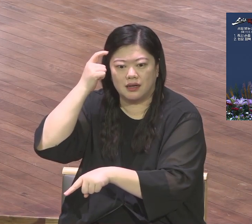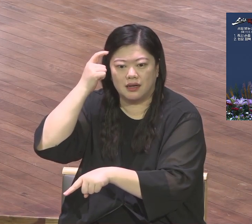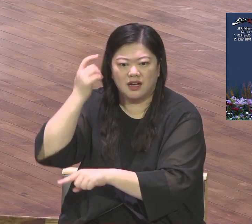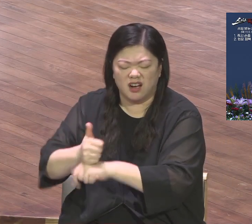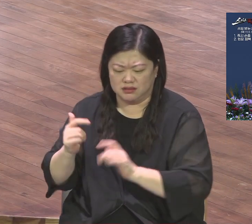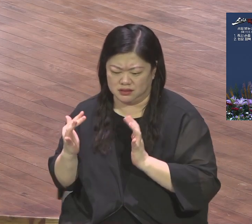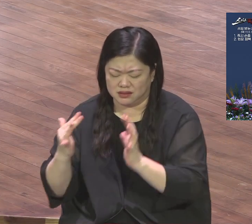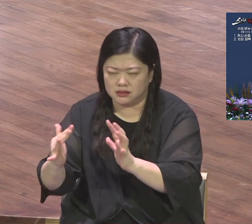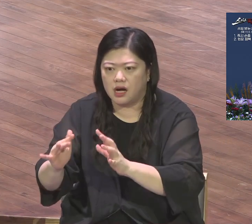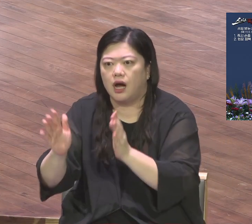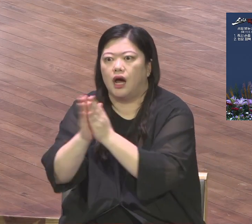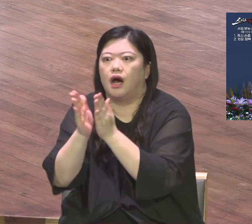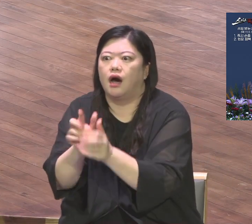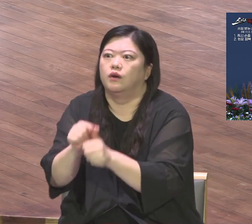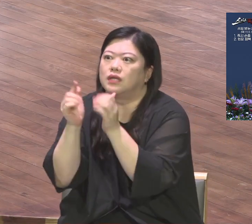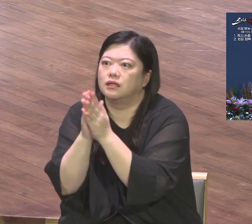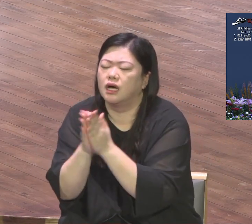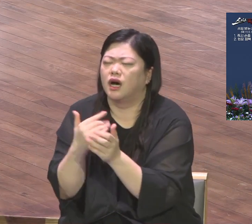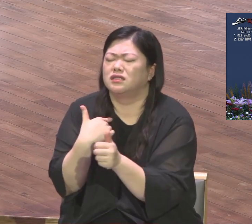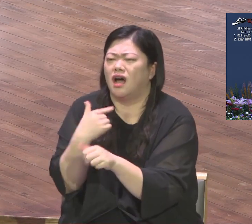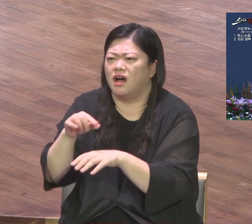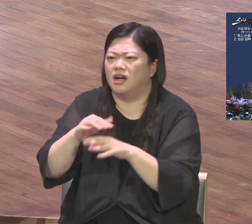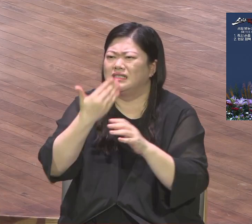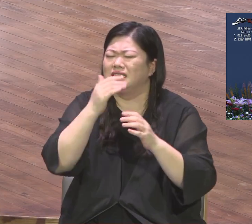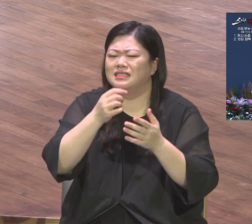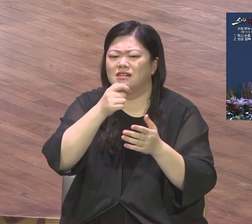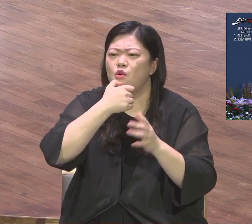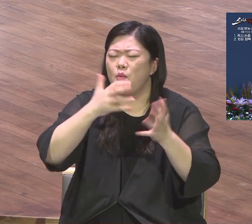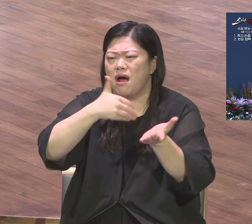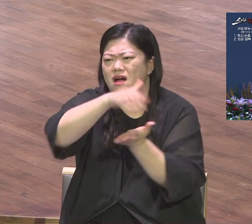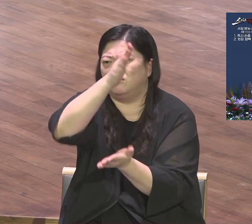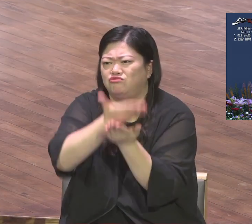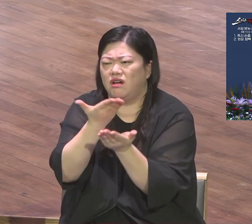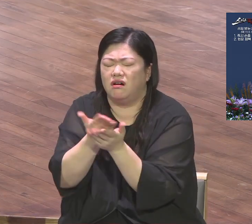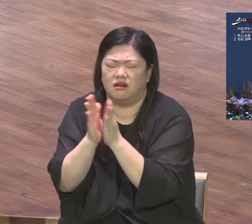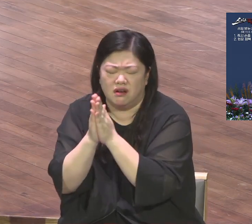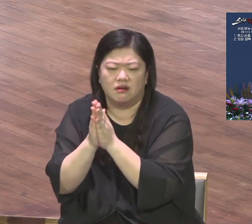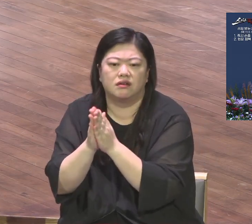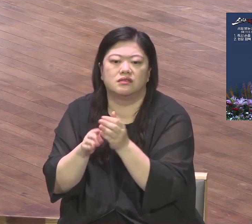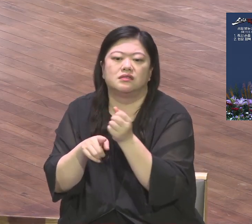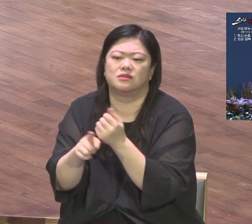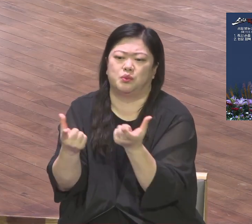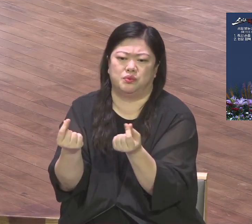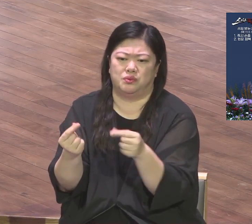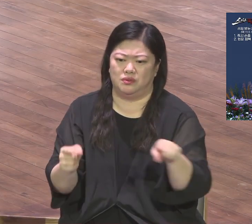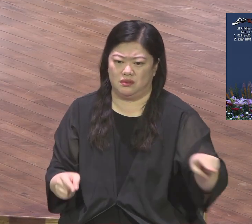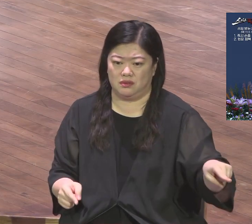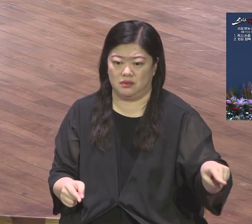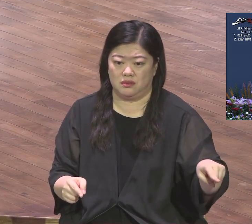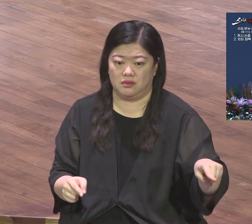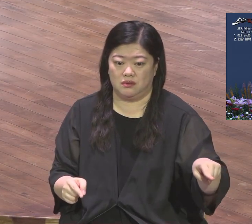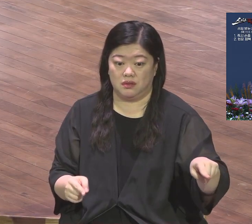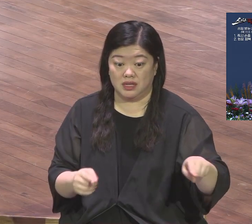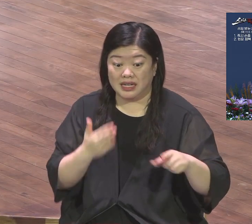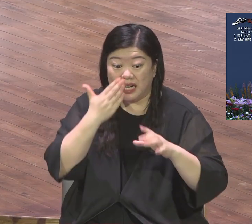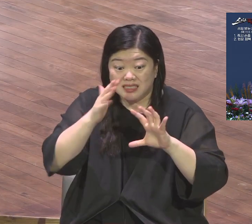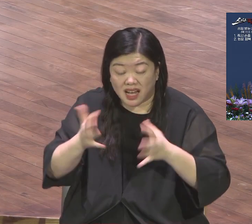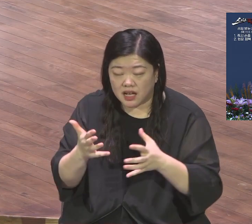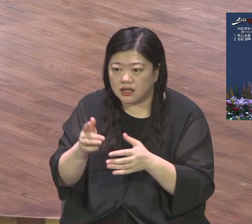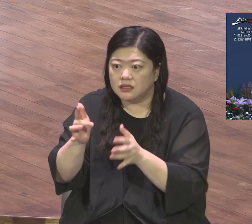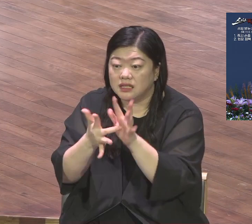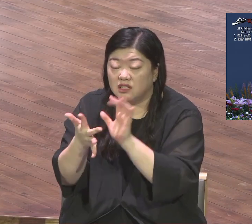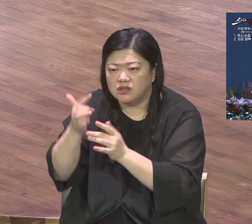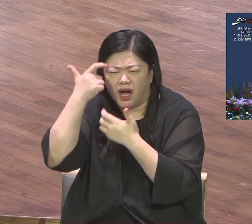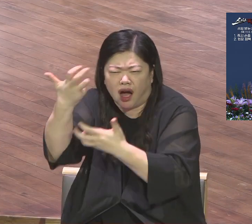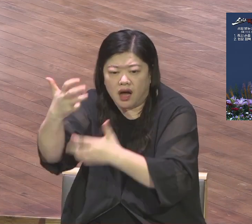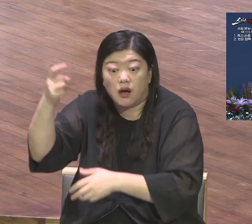단순히 현실적인 필요 때문에 예수님을 원했다 이 말이요. 왜? 500여 기적을 봤잖아요. 도시락